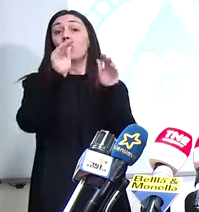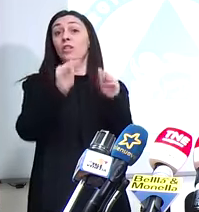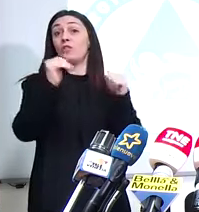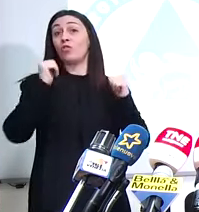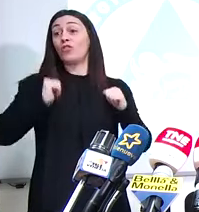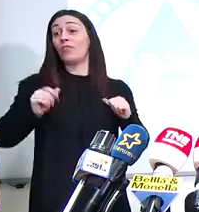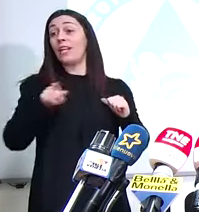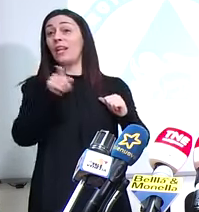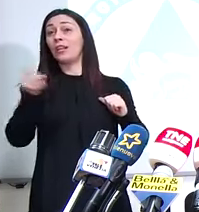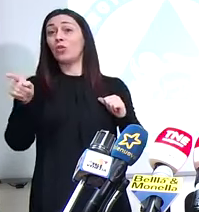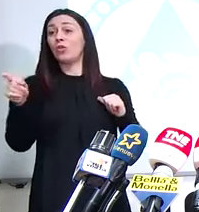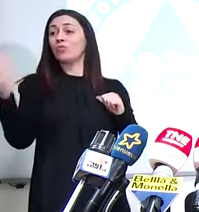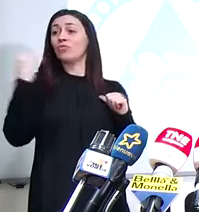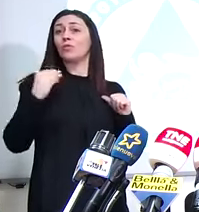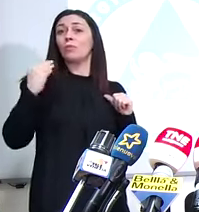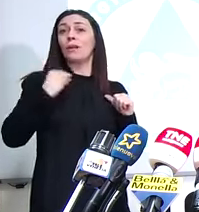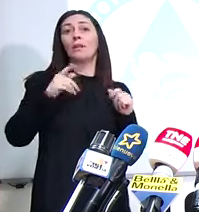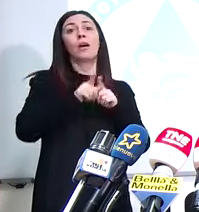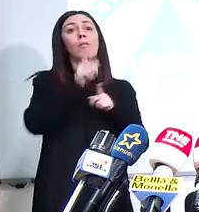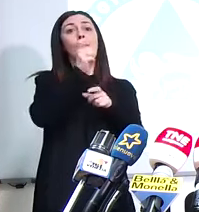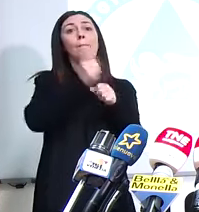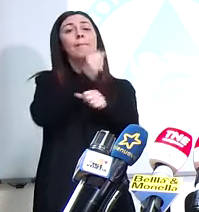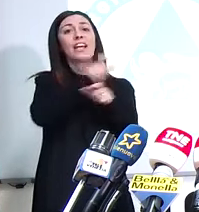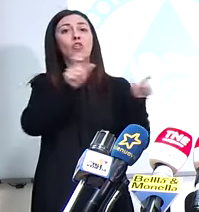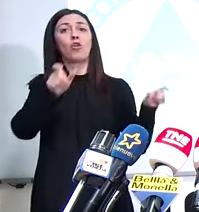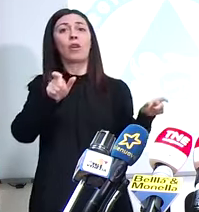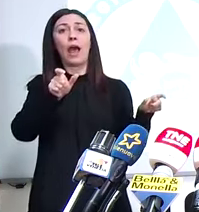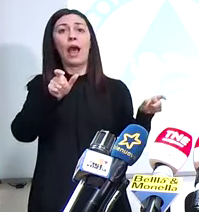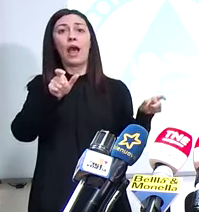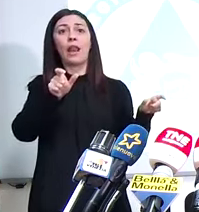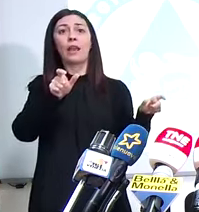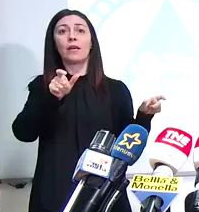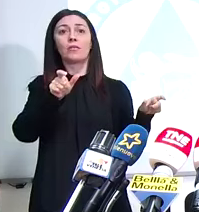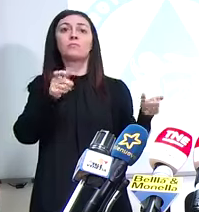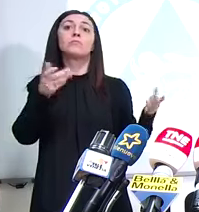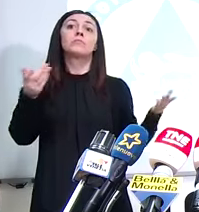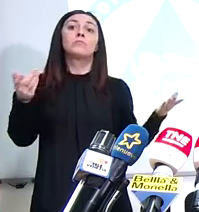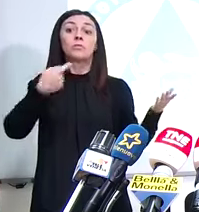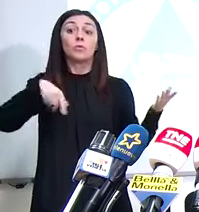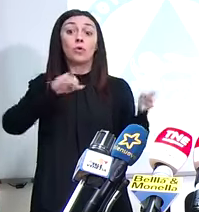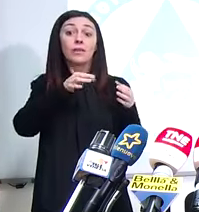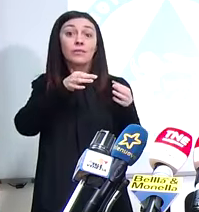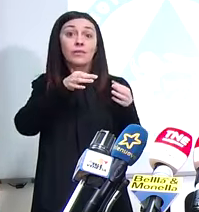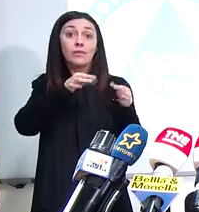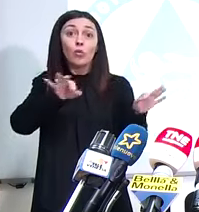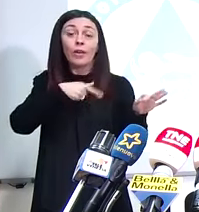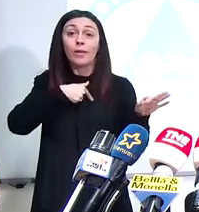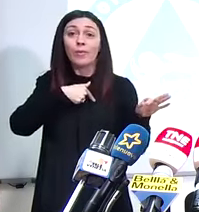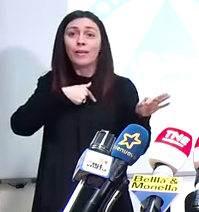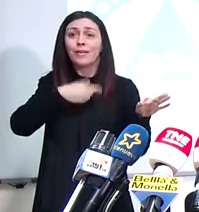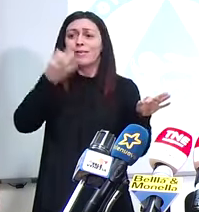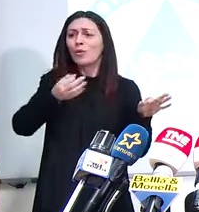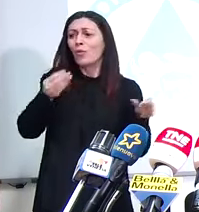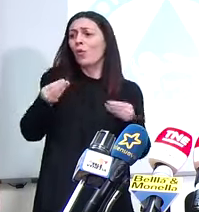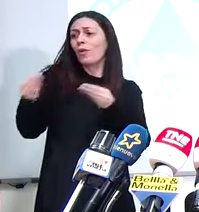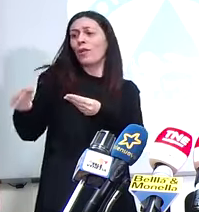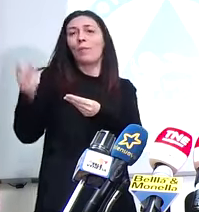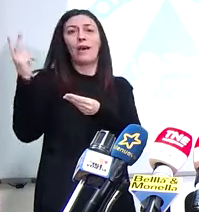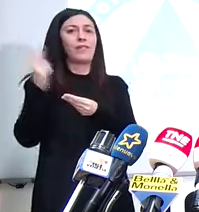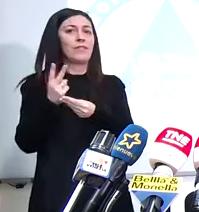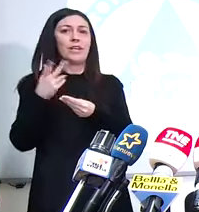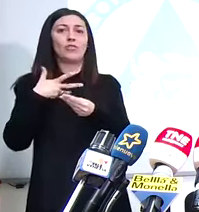che noi diamo essere se ne avessimo disponibilità pro capite abbiamo ora 1700 letti